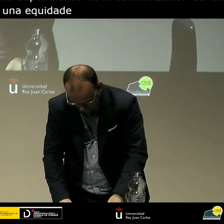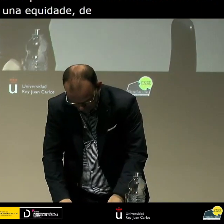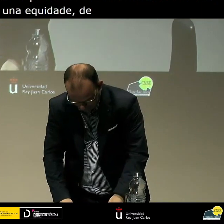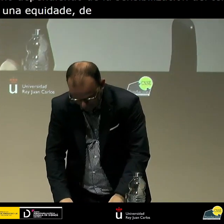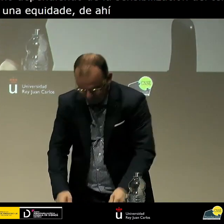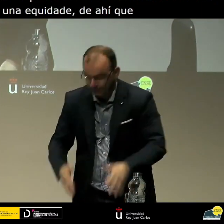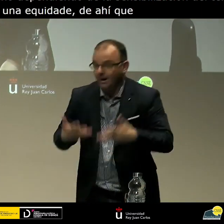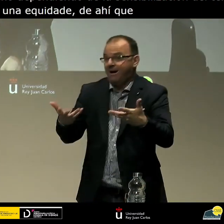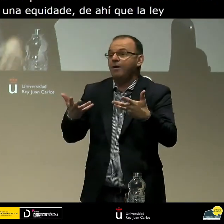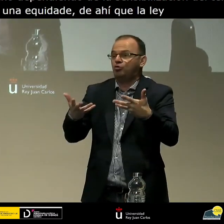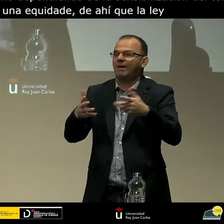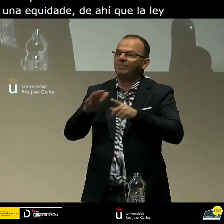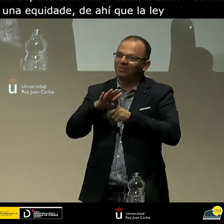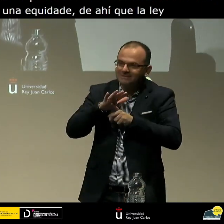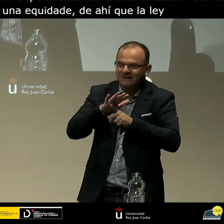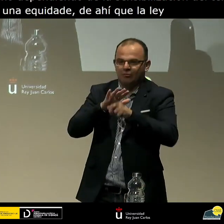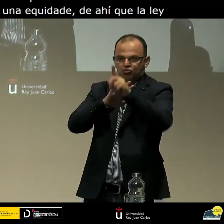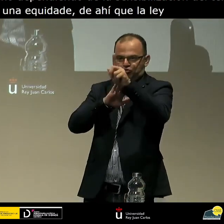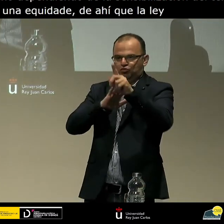cumplirla.